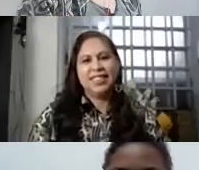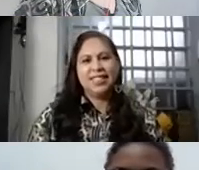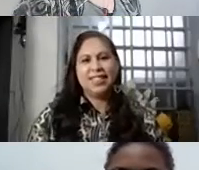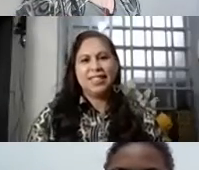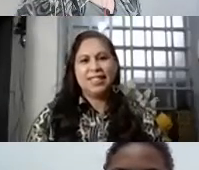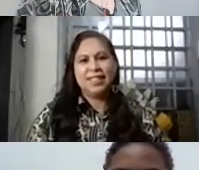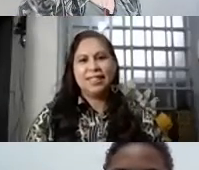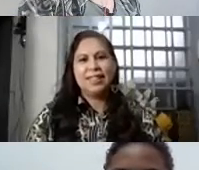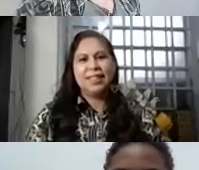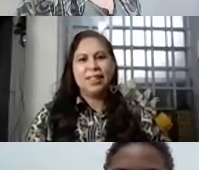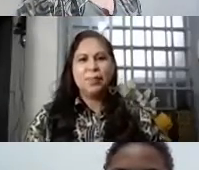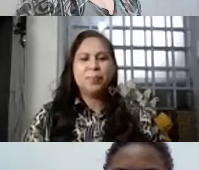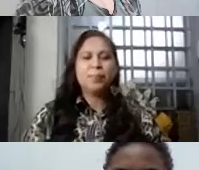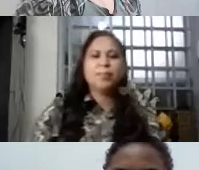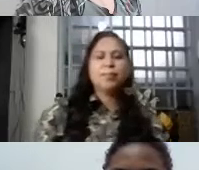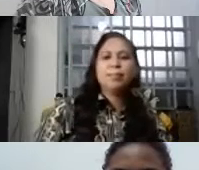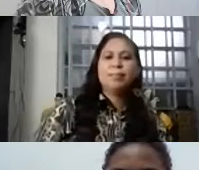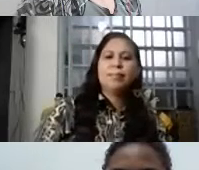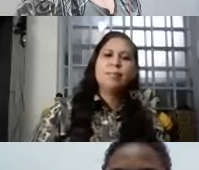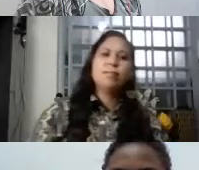Tudo pode acontecer.